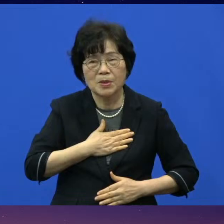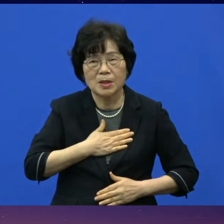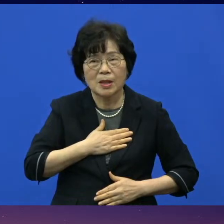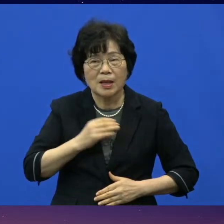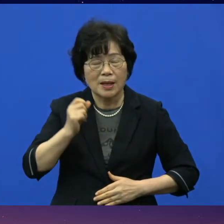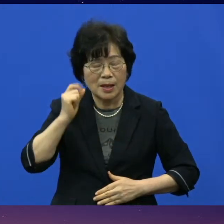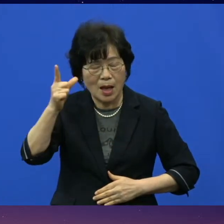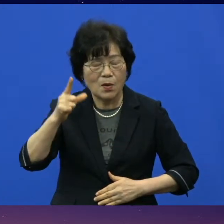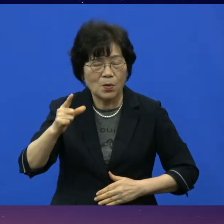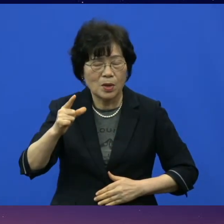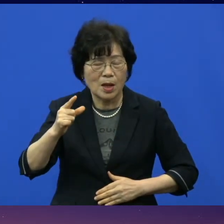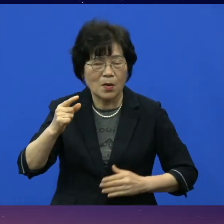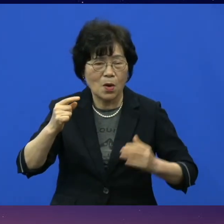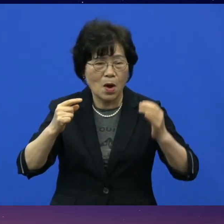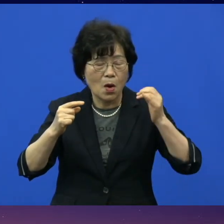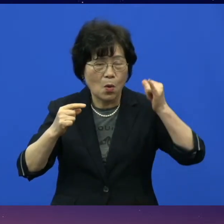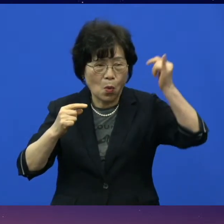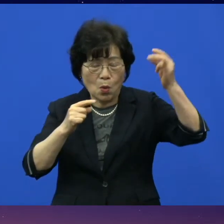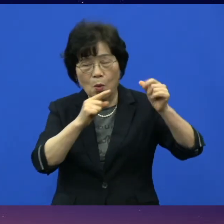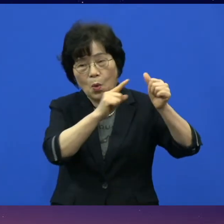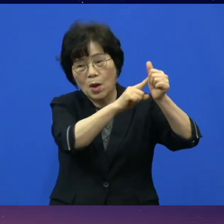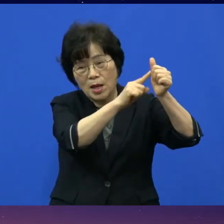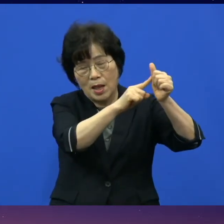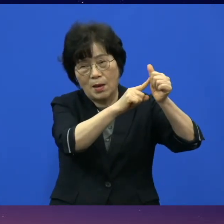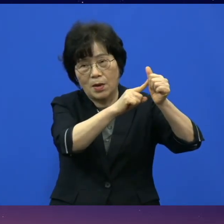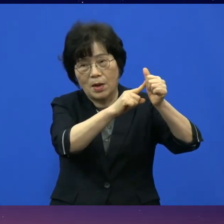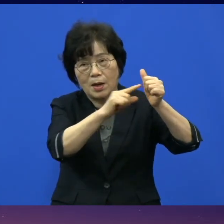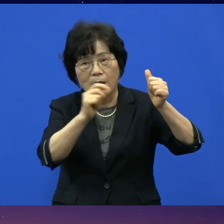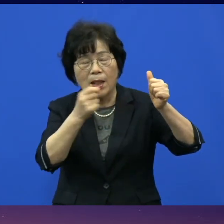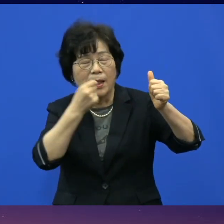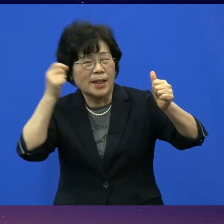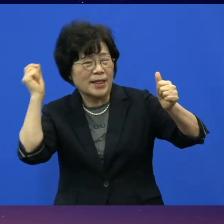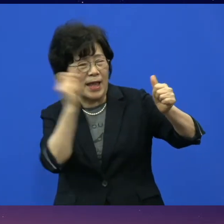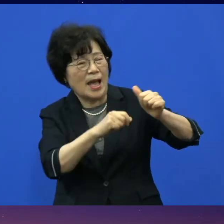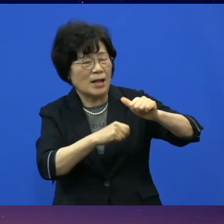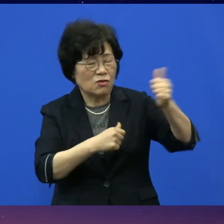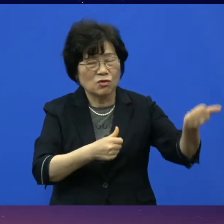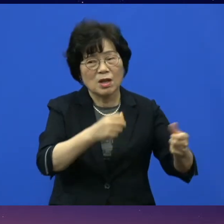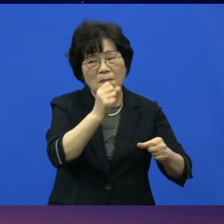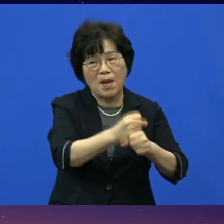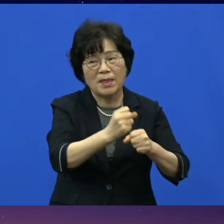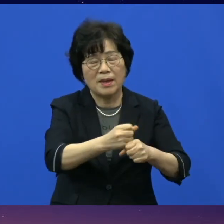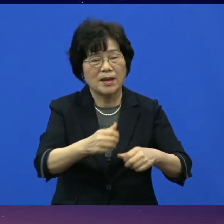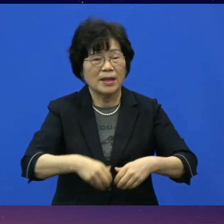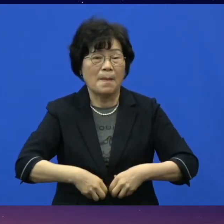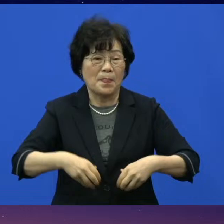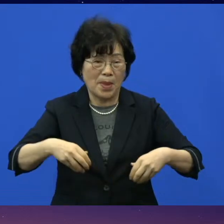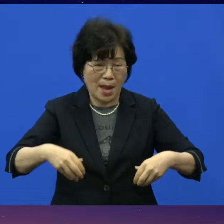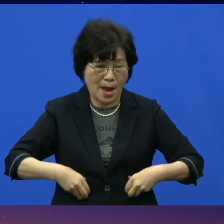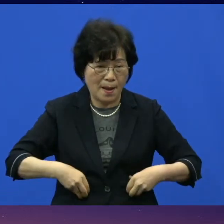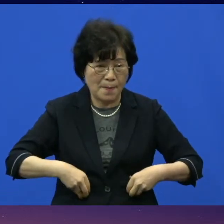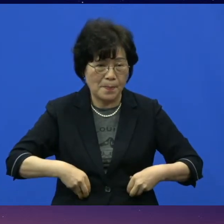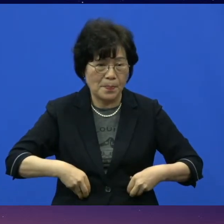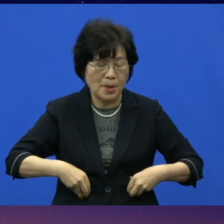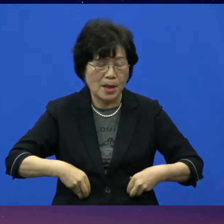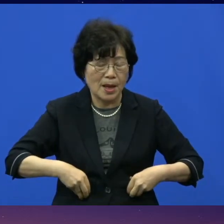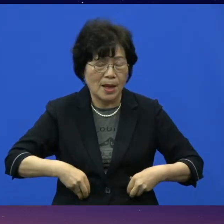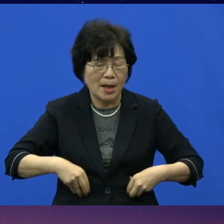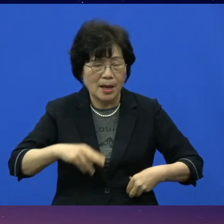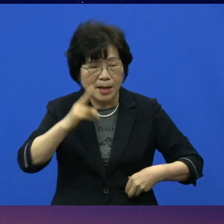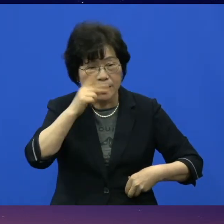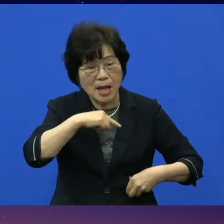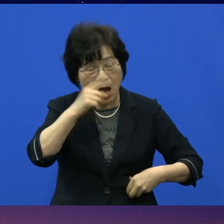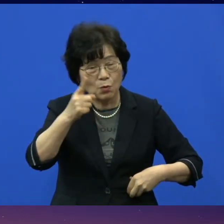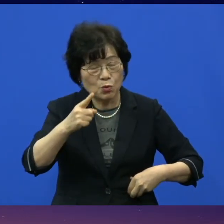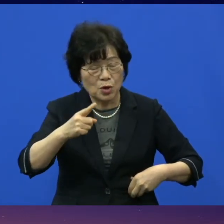앞에 나갔던 그 어린 소년의 그 모습은, 그 믿음, 그 담대함, 사울이 자기를 그렇게 미워하고 죽이려고